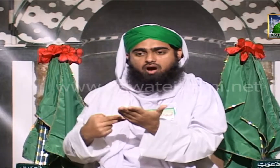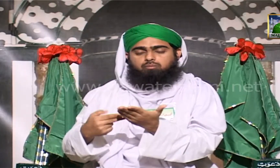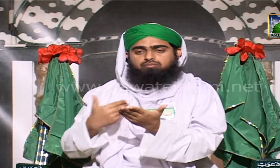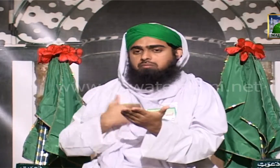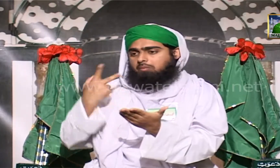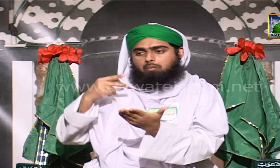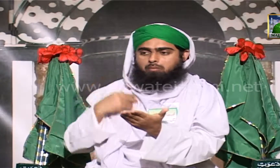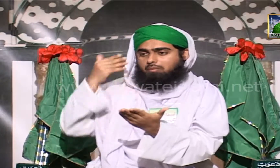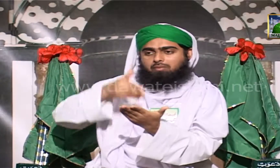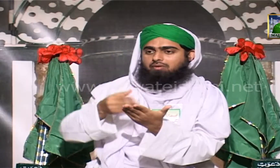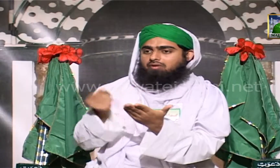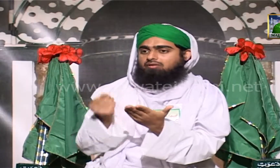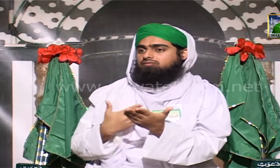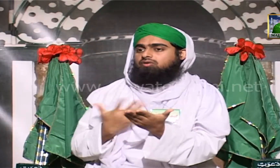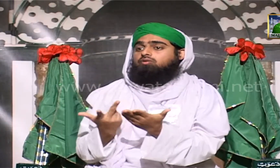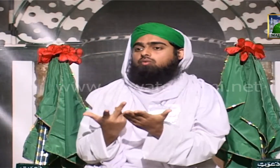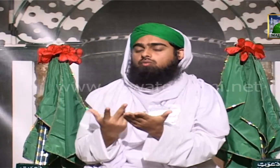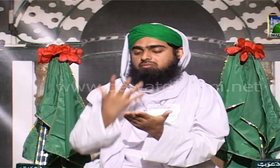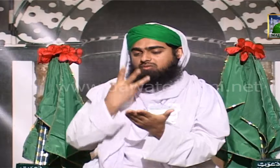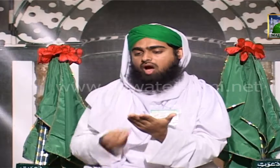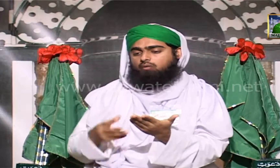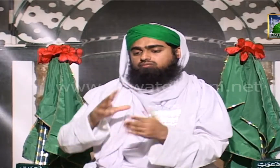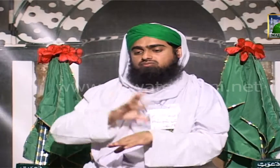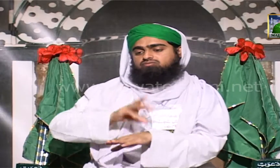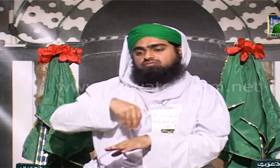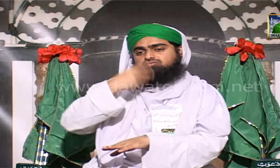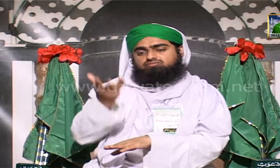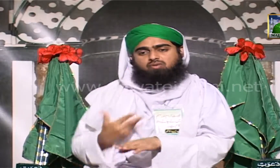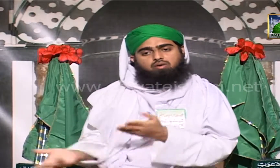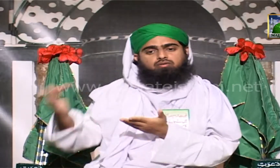بھائی سستی کرتے ہیں ان کو چاہیے کہ چستی کریں. ہمارے غوث اعظم